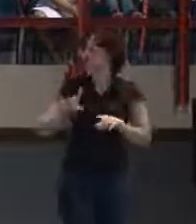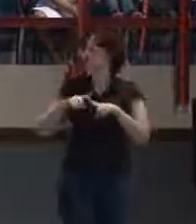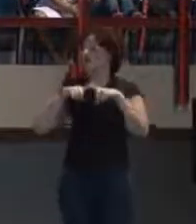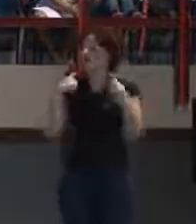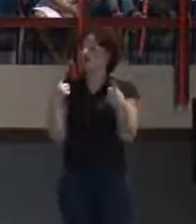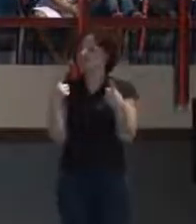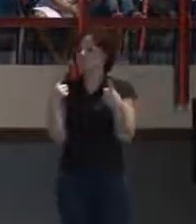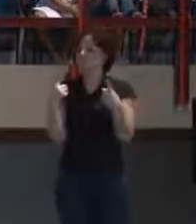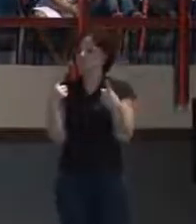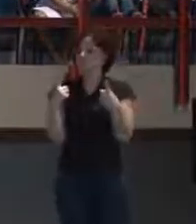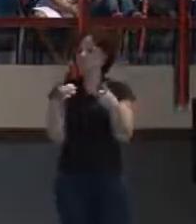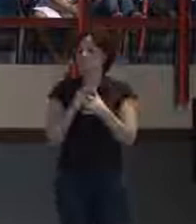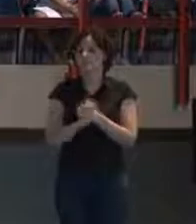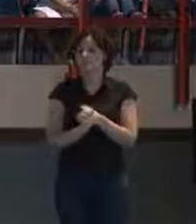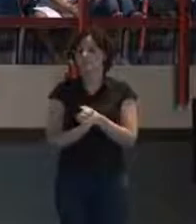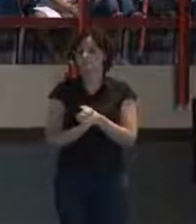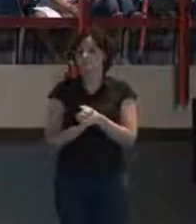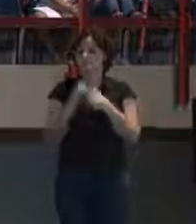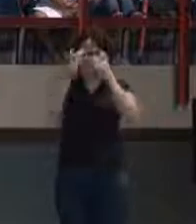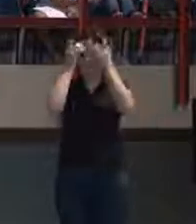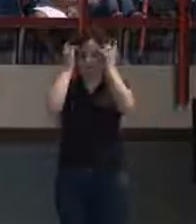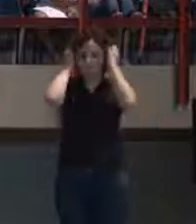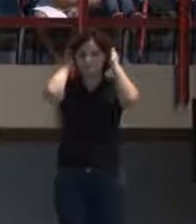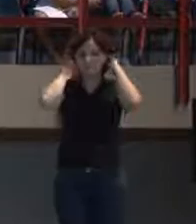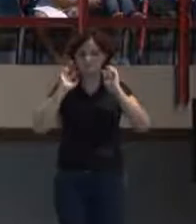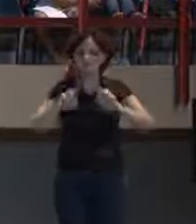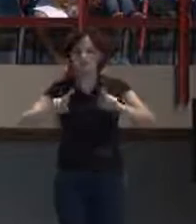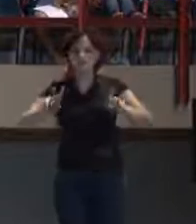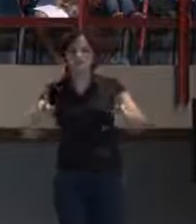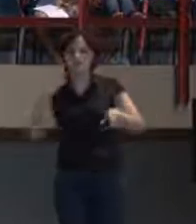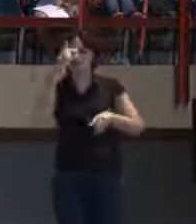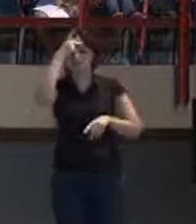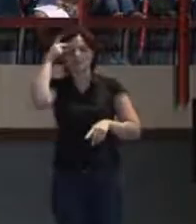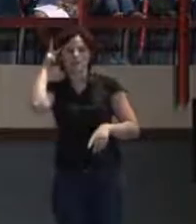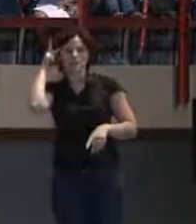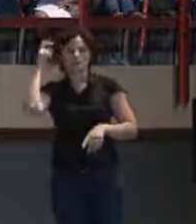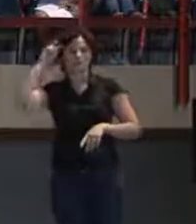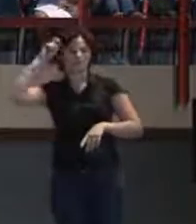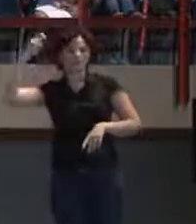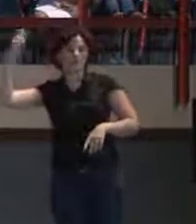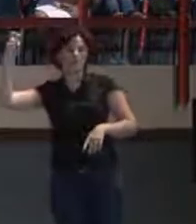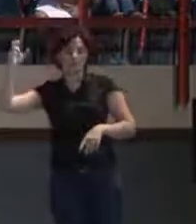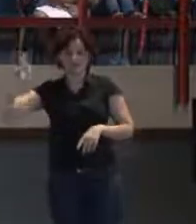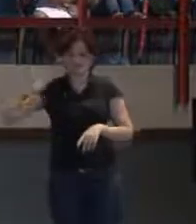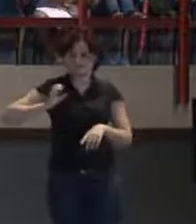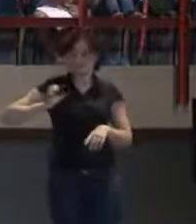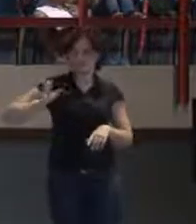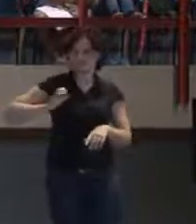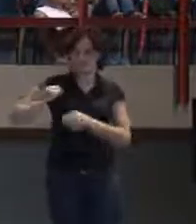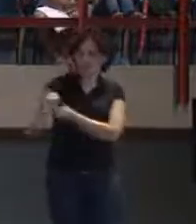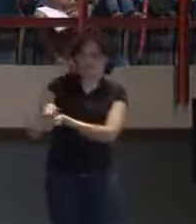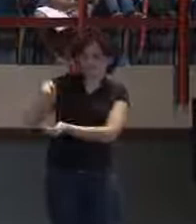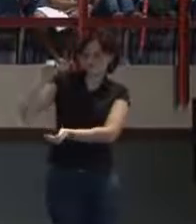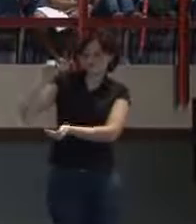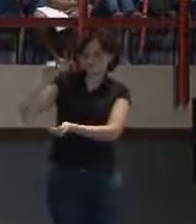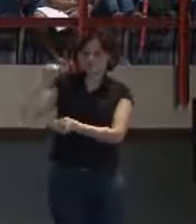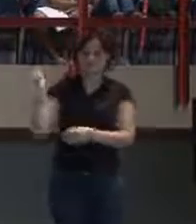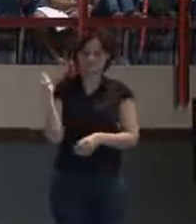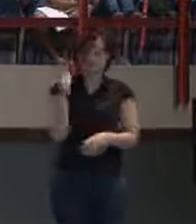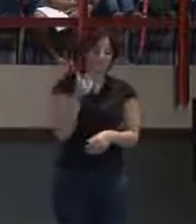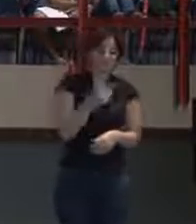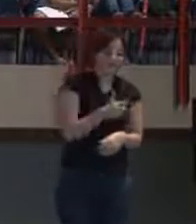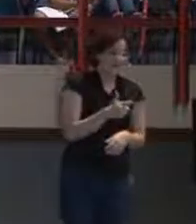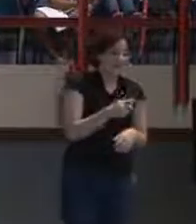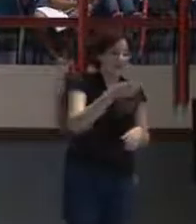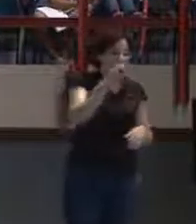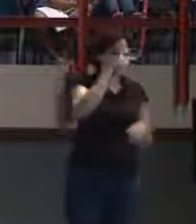a diferença do inteligente que fica rico para o burro que de rico fica pobre? Tá? É bem